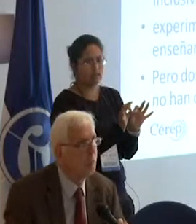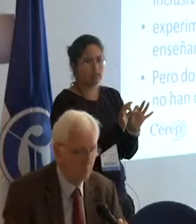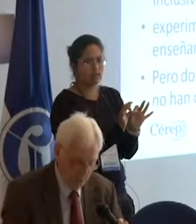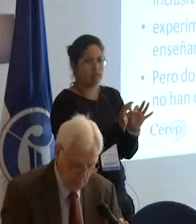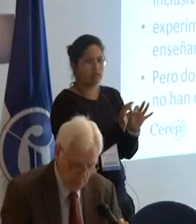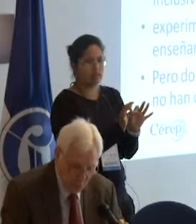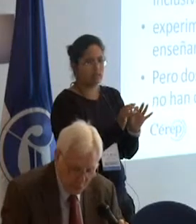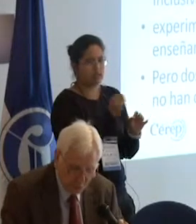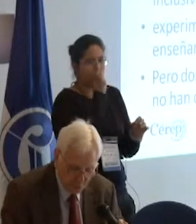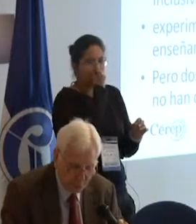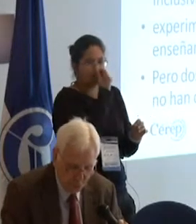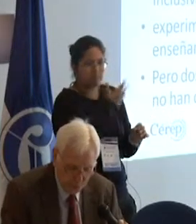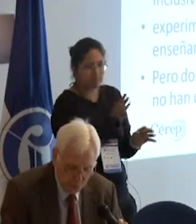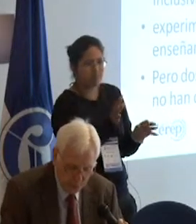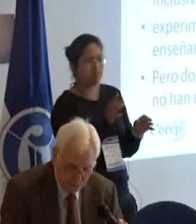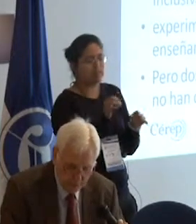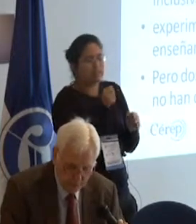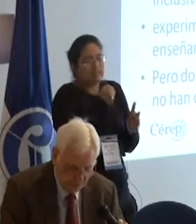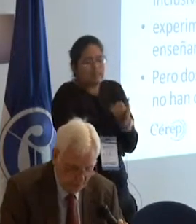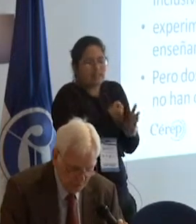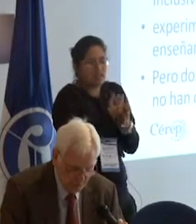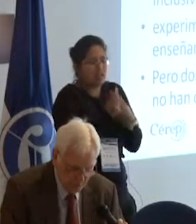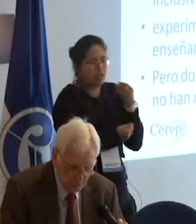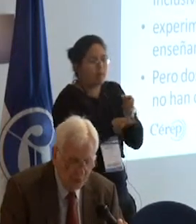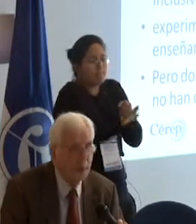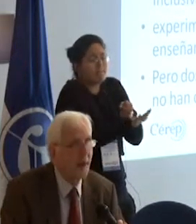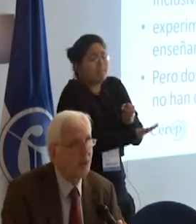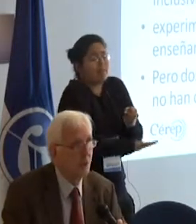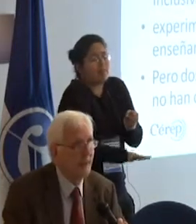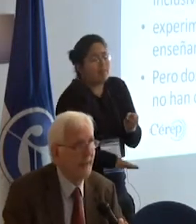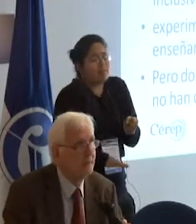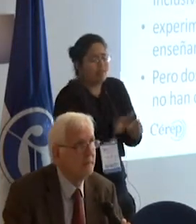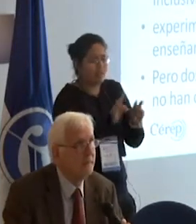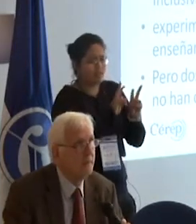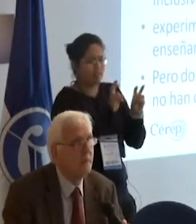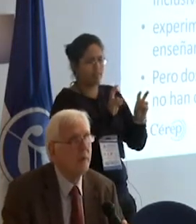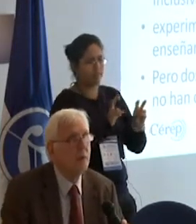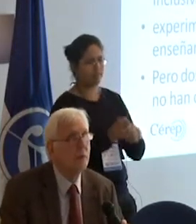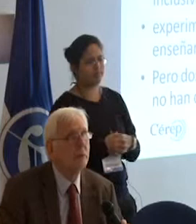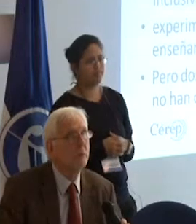que intento volver a lo más básico. Sin embargo,